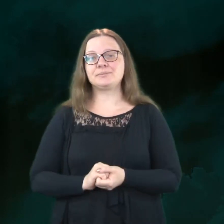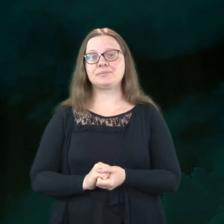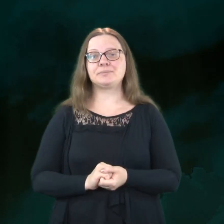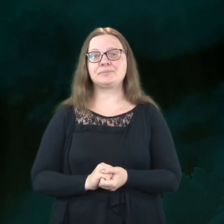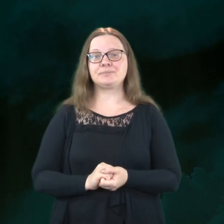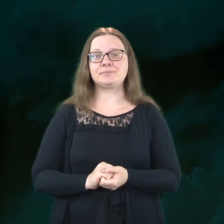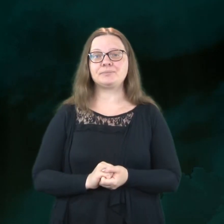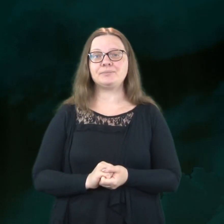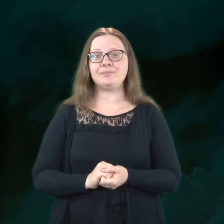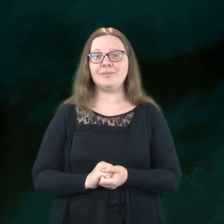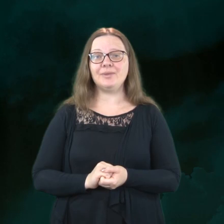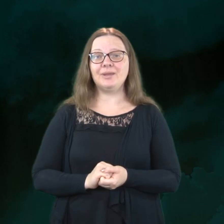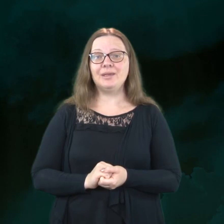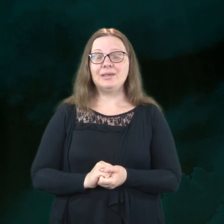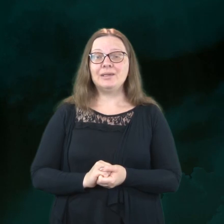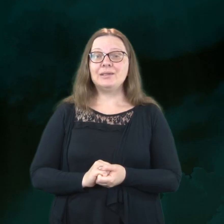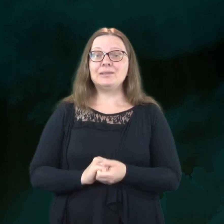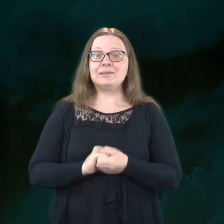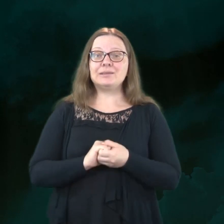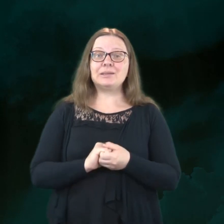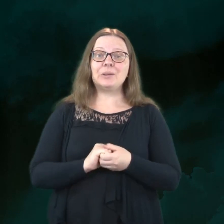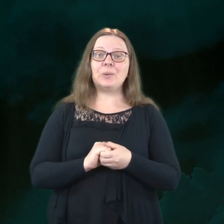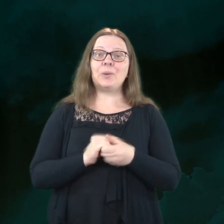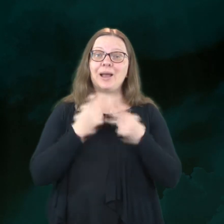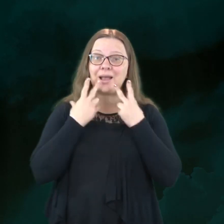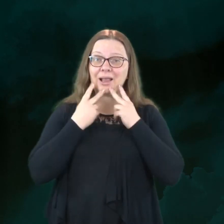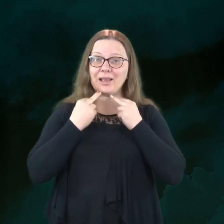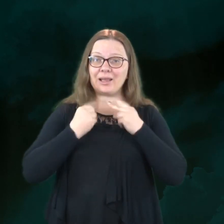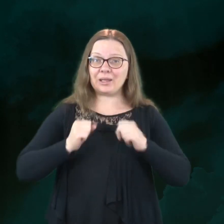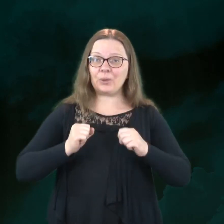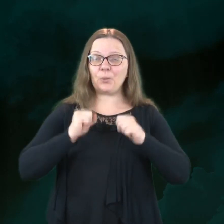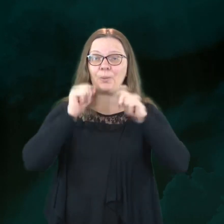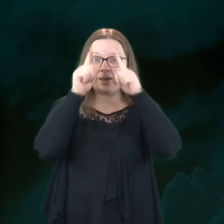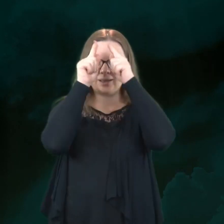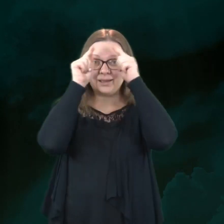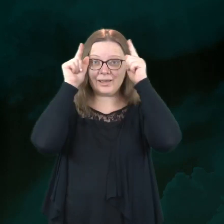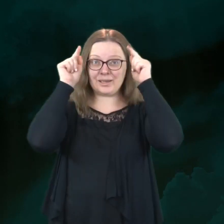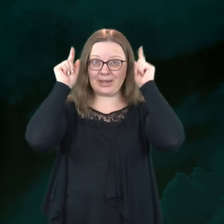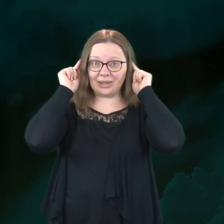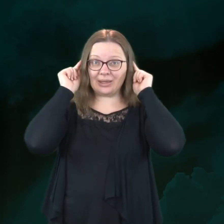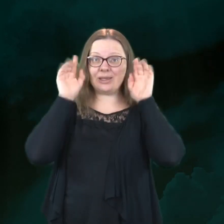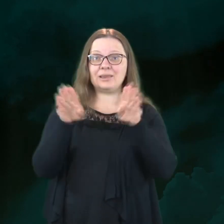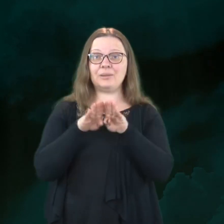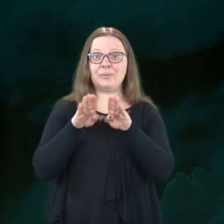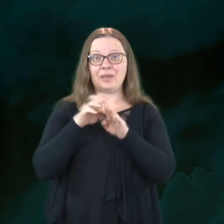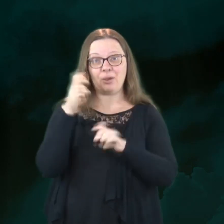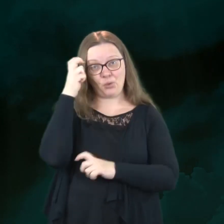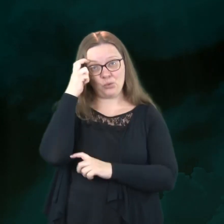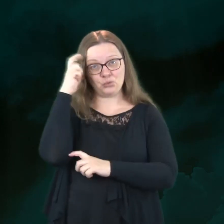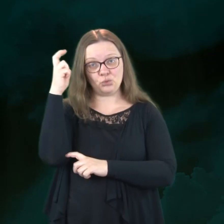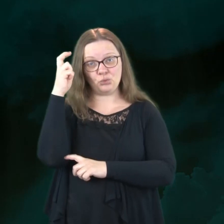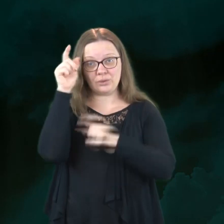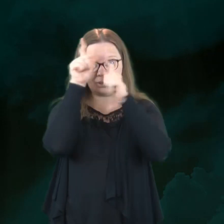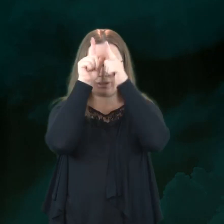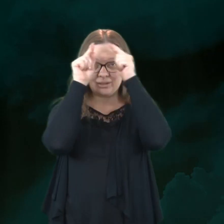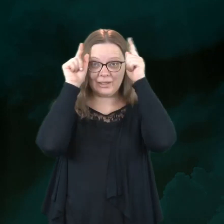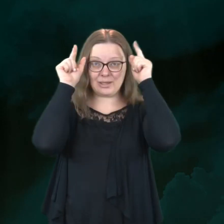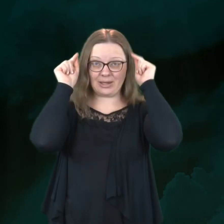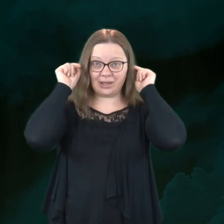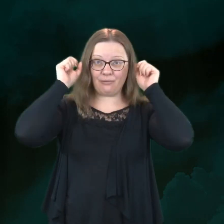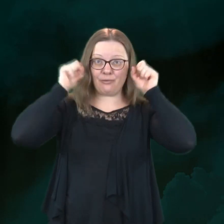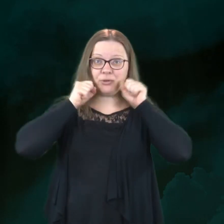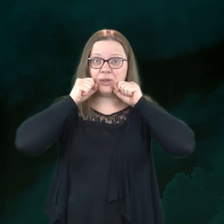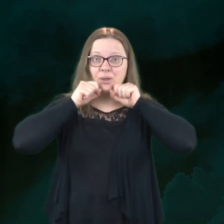essa hegemonia da língua grega e hegemonia da cultura grega, tá? Então, nós estamos